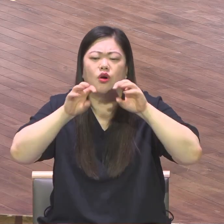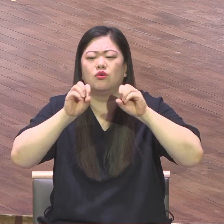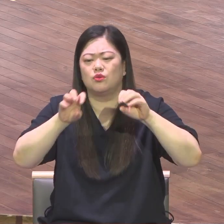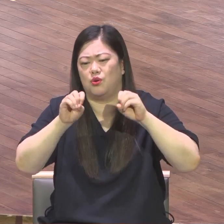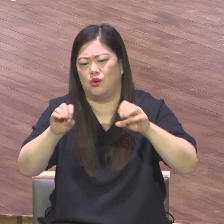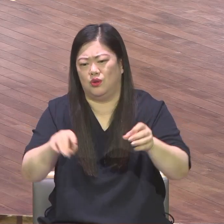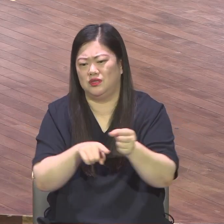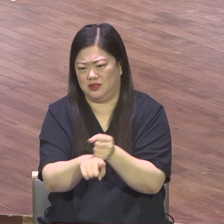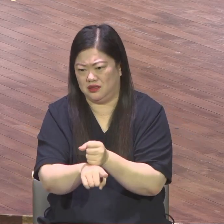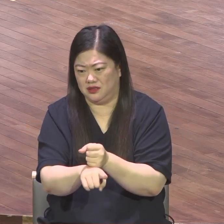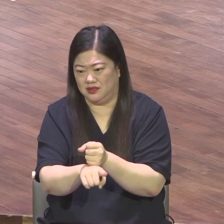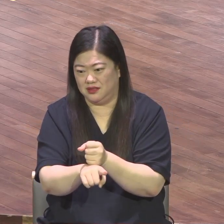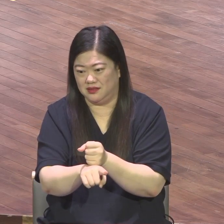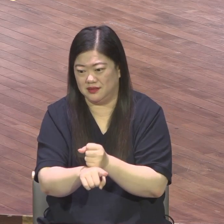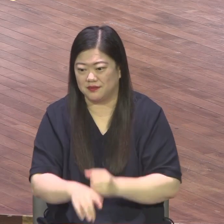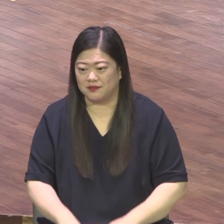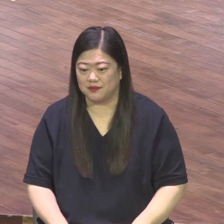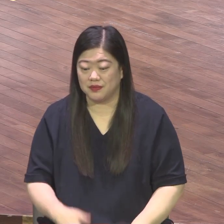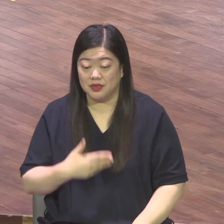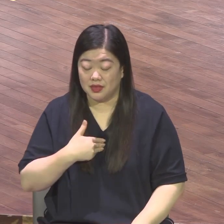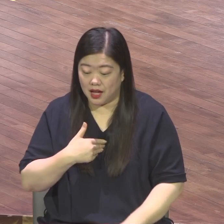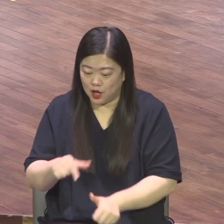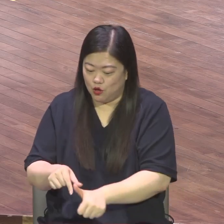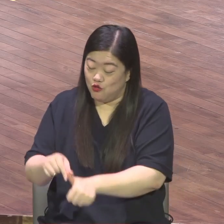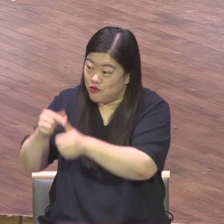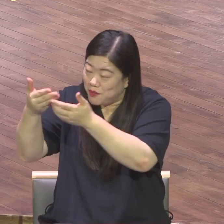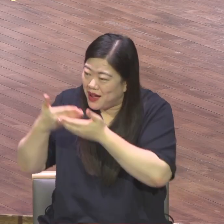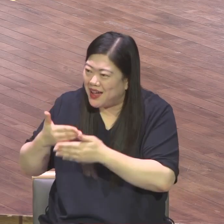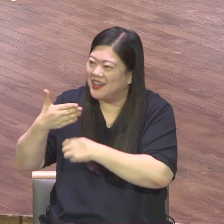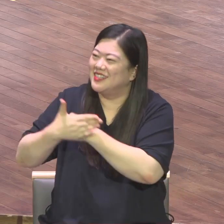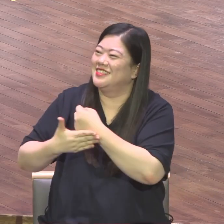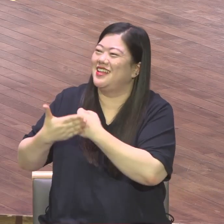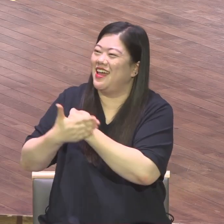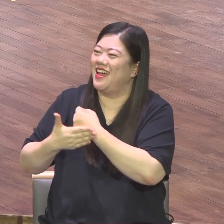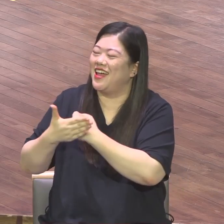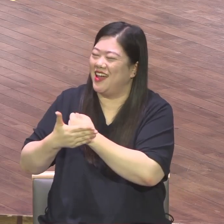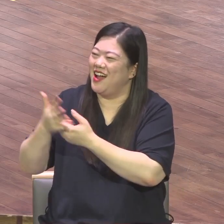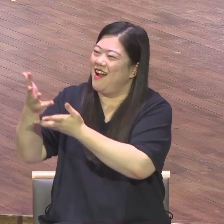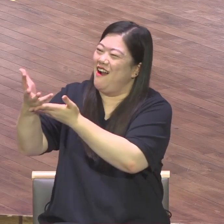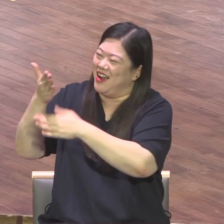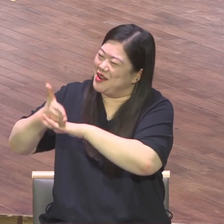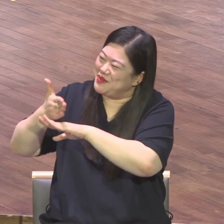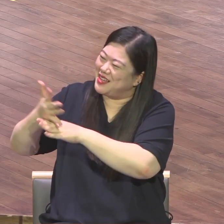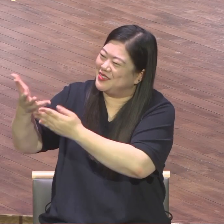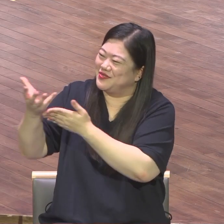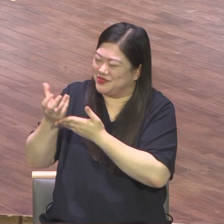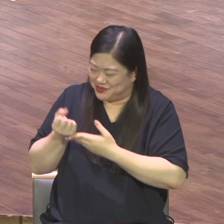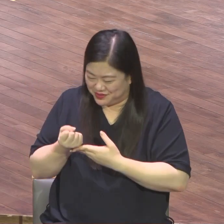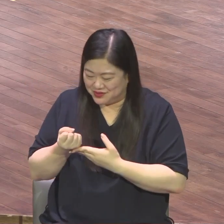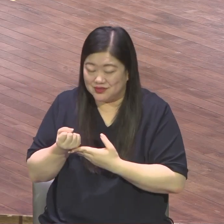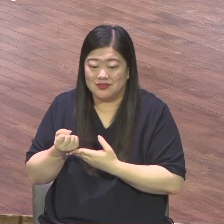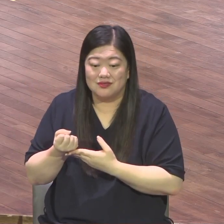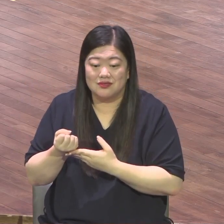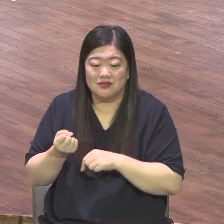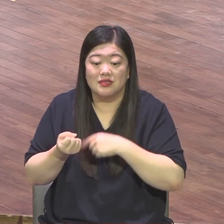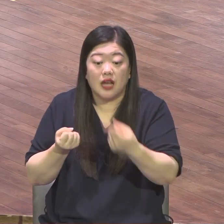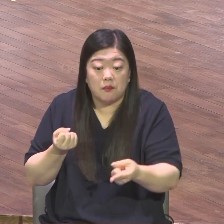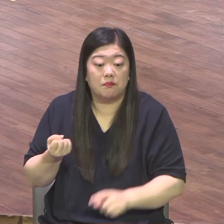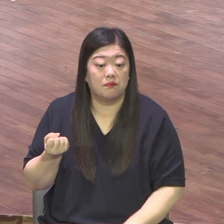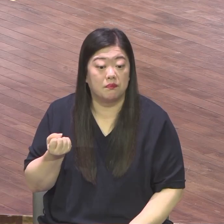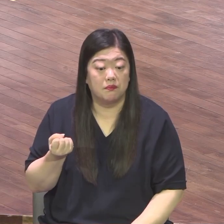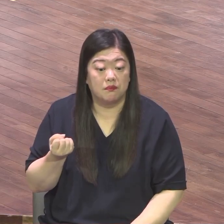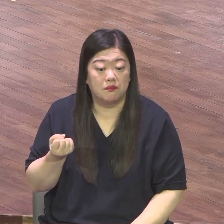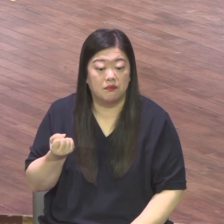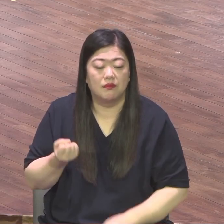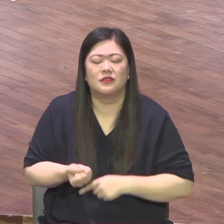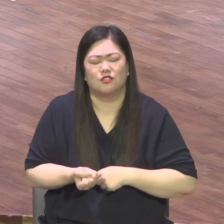우리가 하나님이 베푸신 구원의 은혜를 지속적으로 말할 때 우리는 자연스럽게 뭐요? 감사의 자로 가게 되었어요.